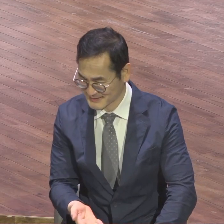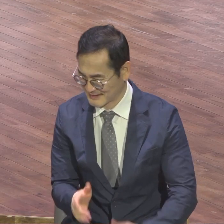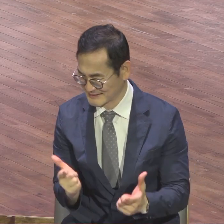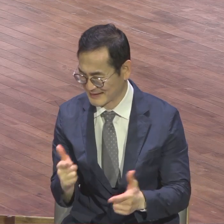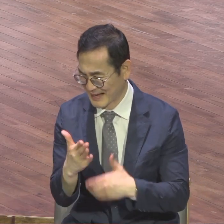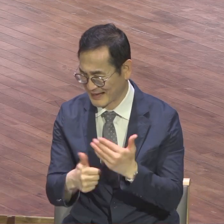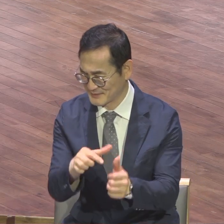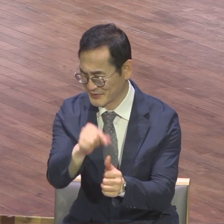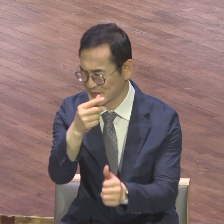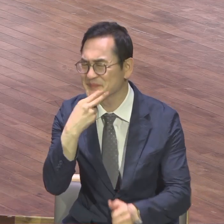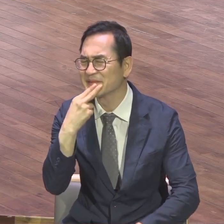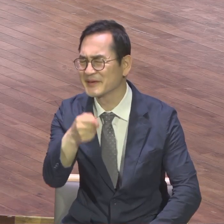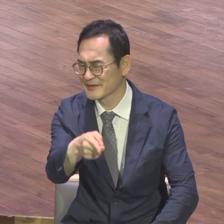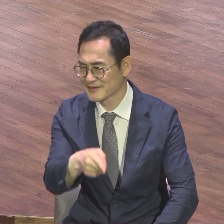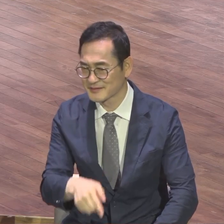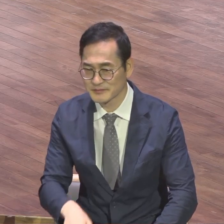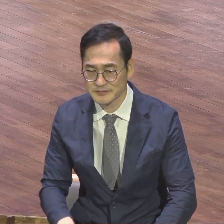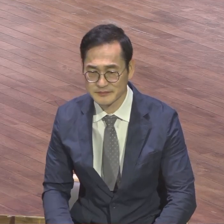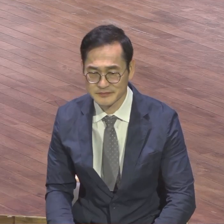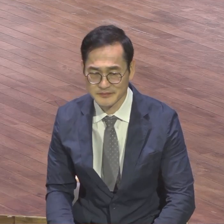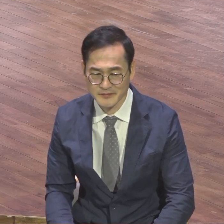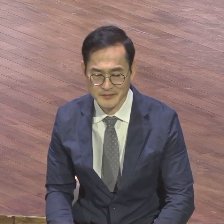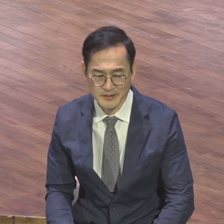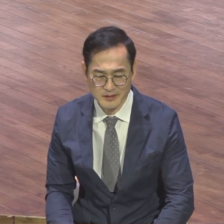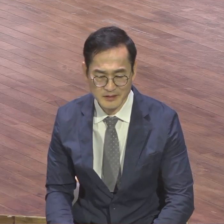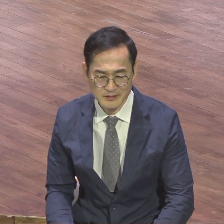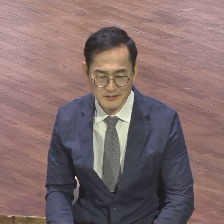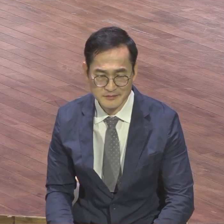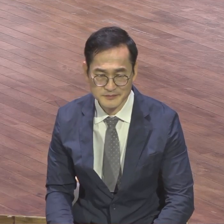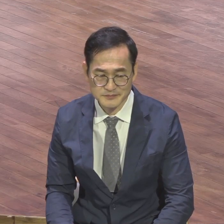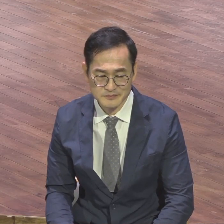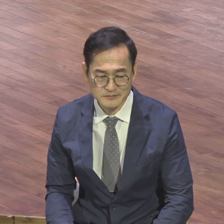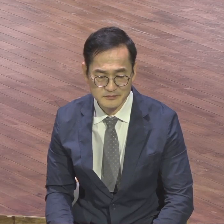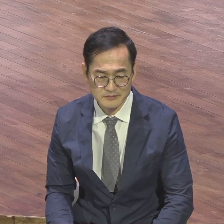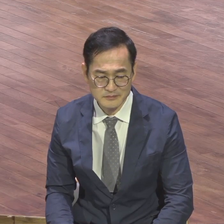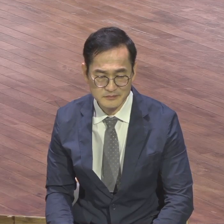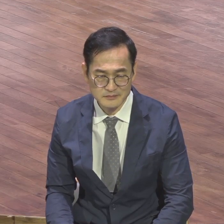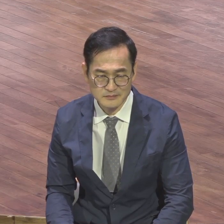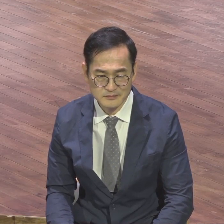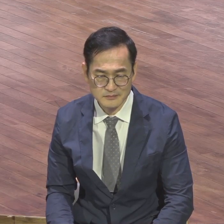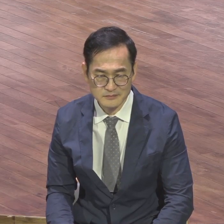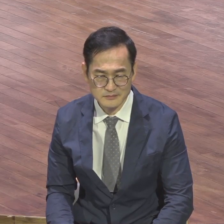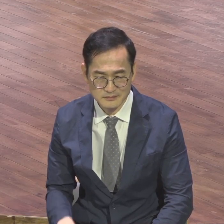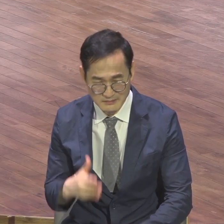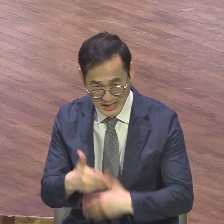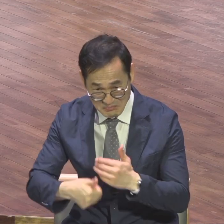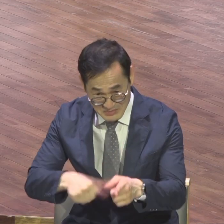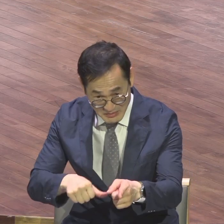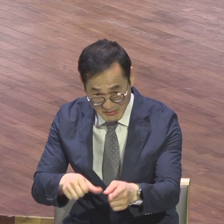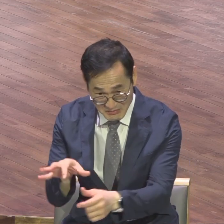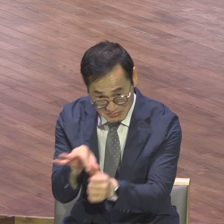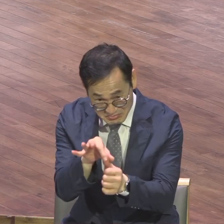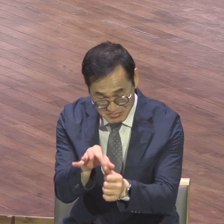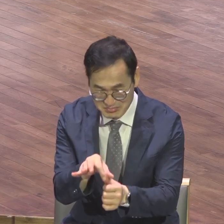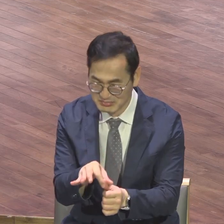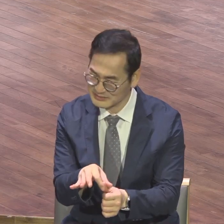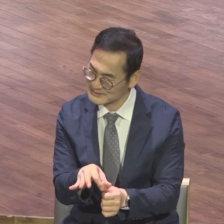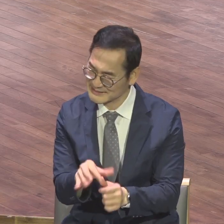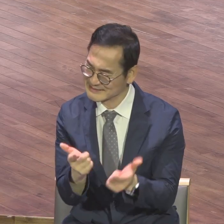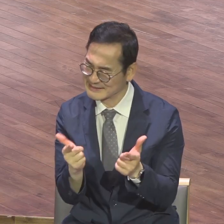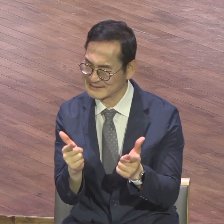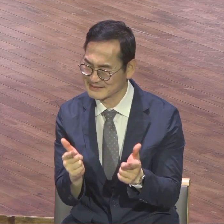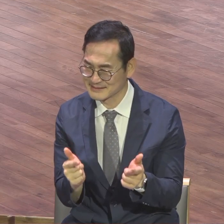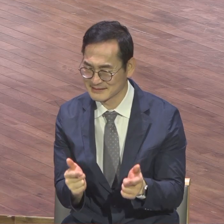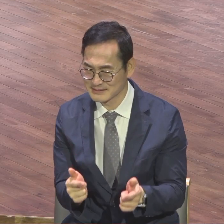귀신 쫓아내는 권세가 있냐? 세계복음화 권세가 주어졌냐? 전부 의심하게 만들어요. 그 신앙생활